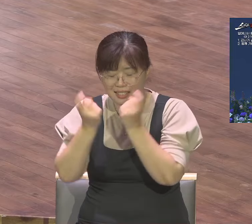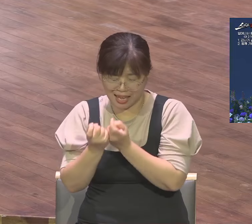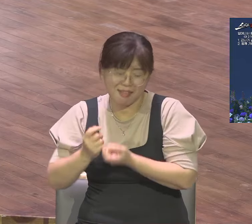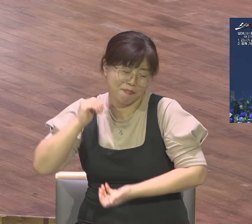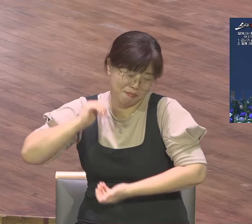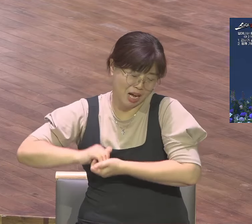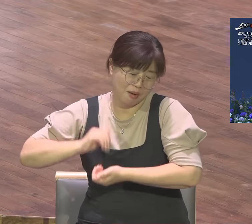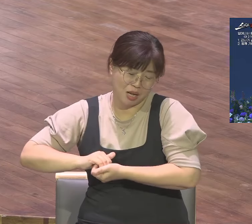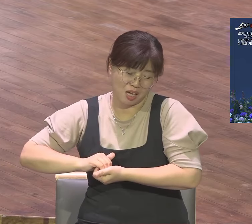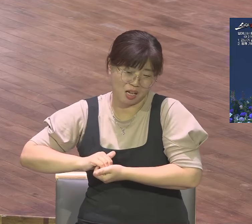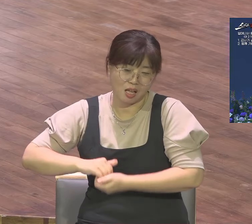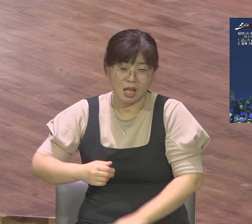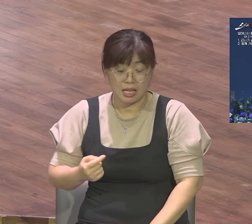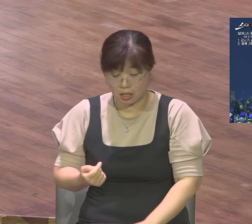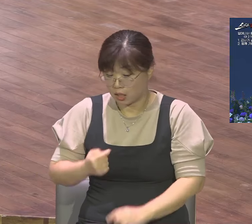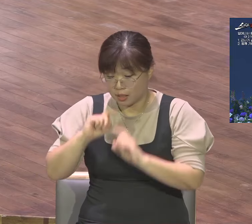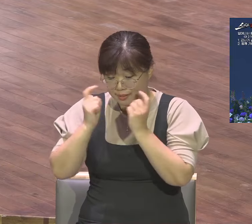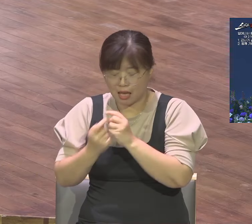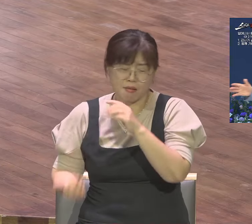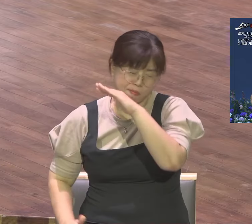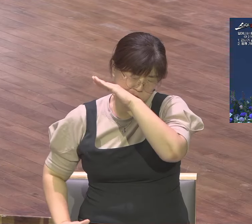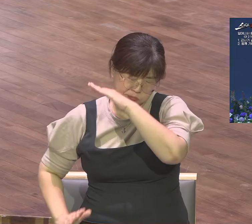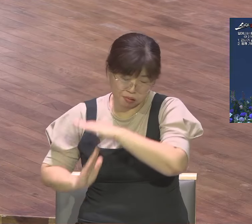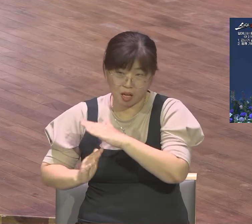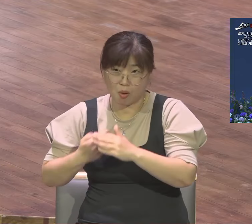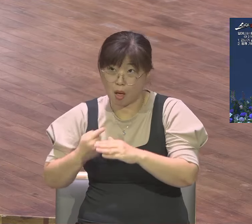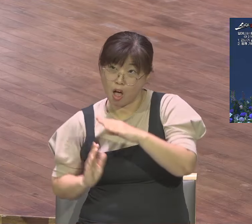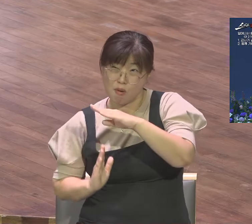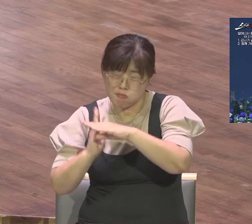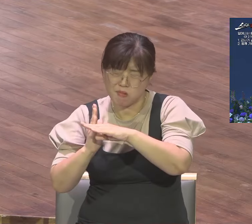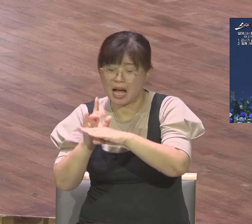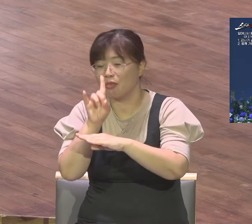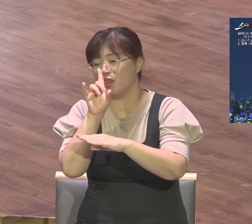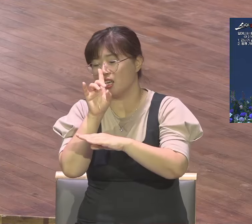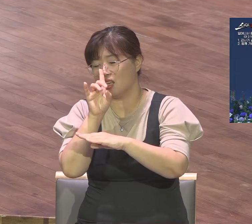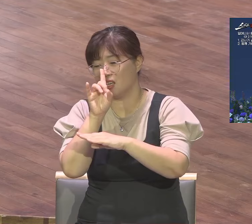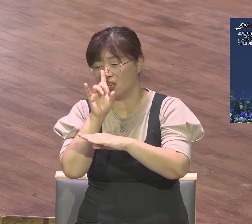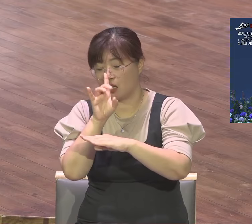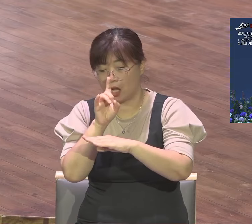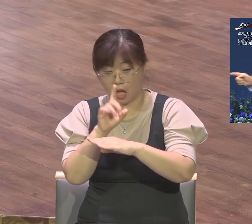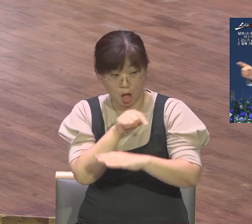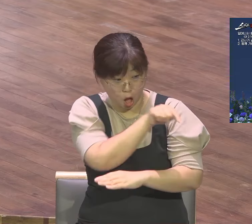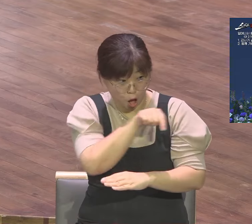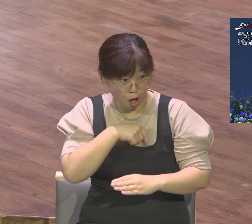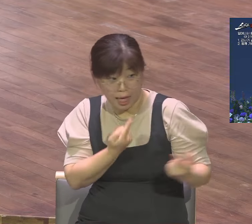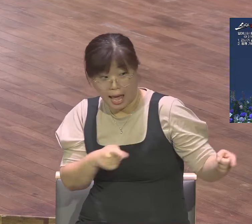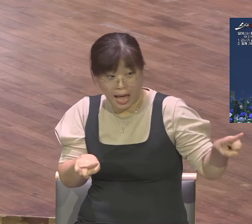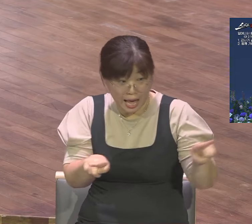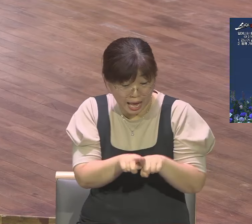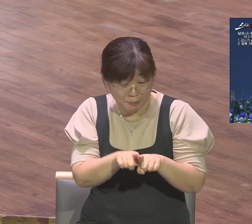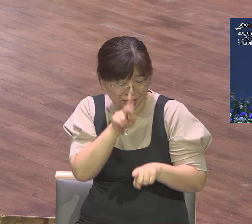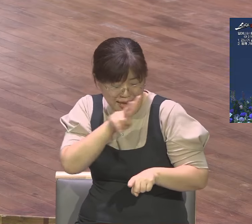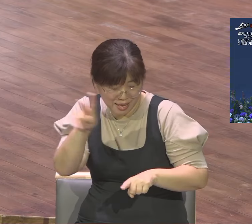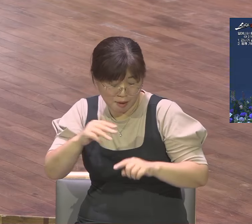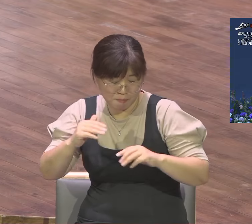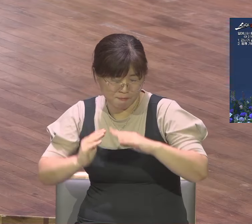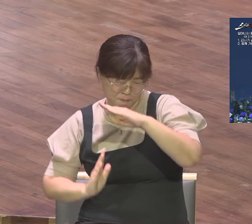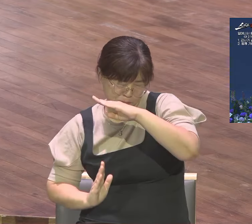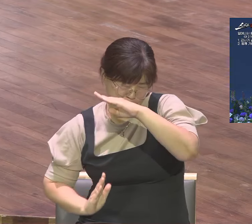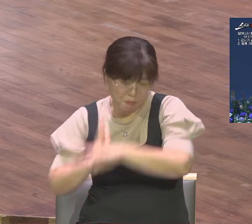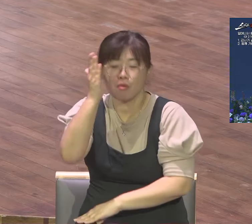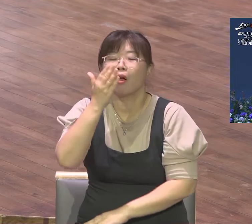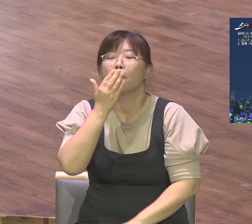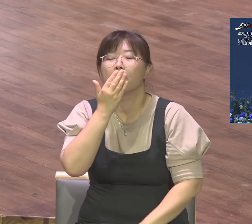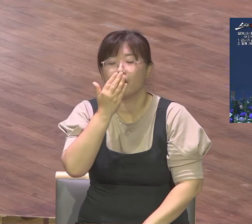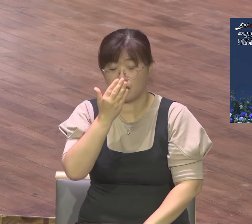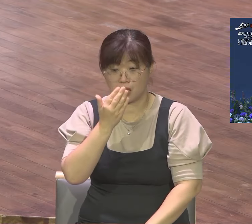함께 하는 관계가 돼요. 함께 저 틀려서 그러면 안 돼요. 틀려서는 그 사람이 틀린 거예요. 맞는 것